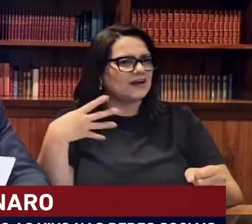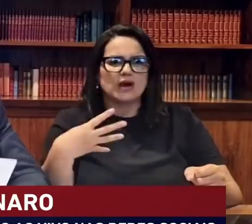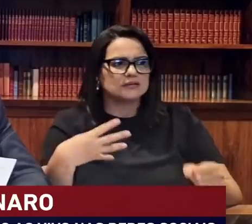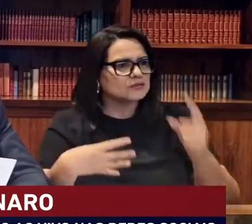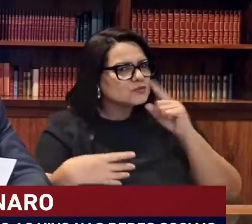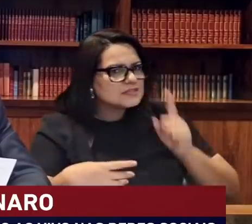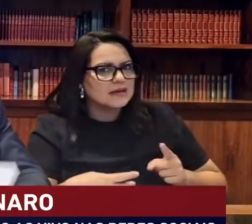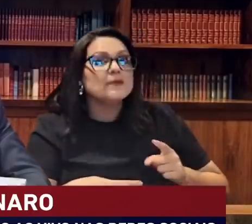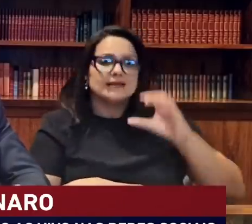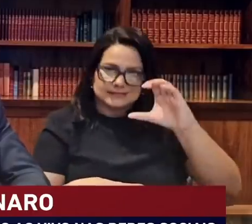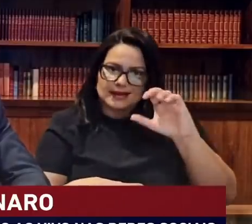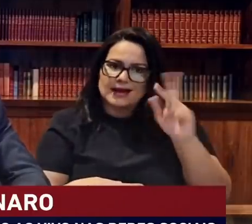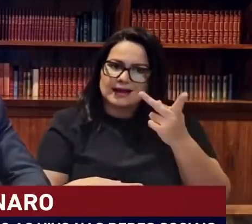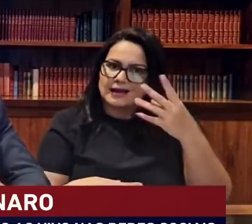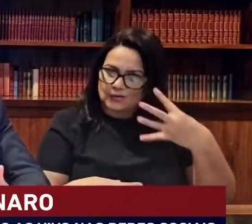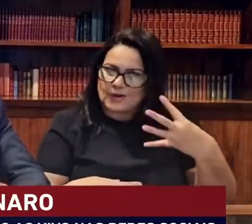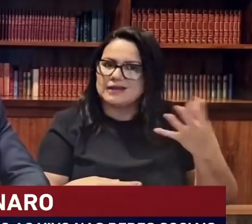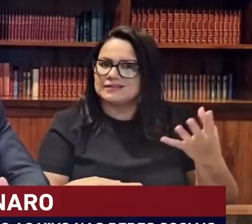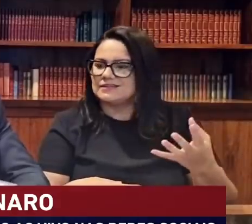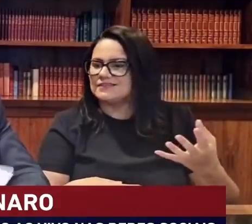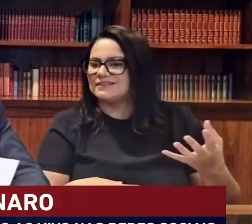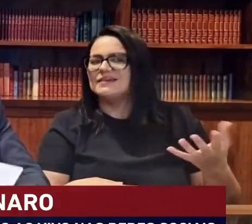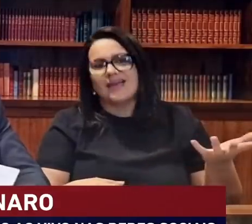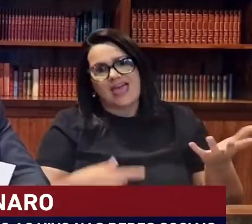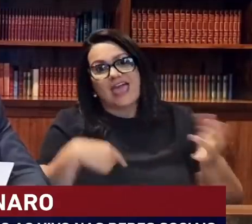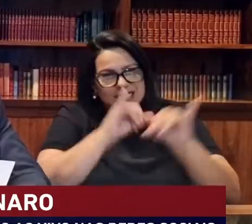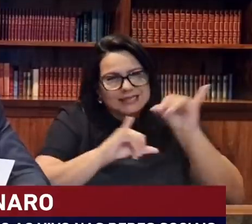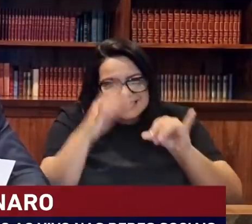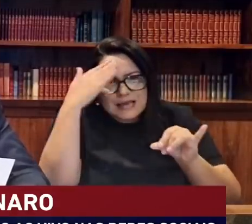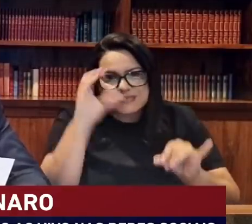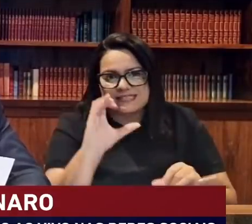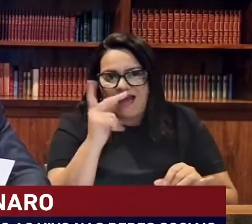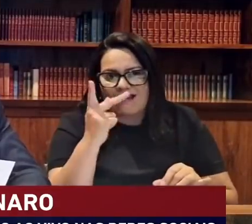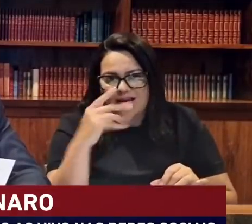Sabe não? Mas é o CH4, não tá aqui, tá? CH4.